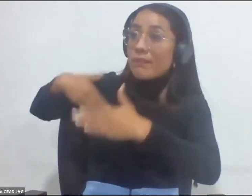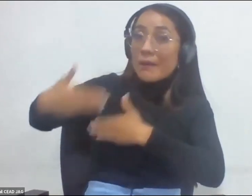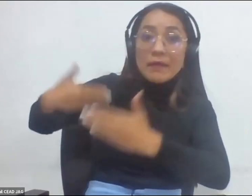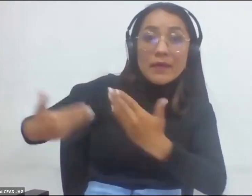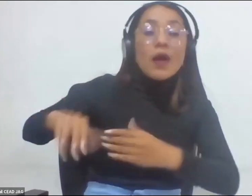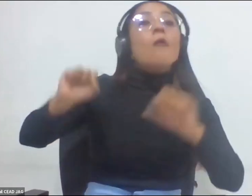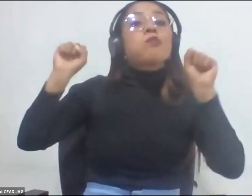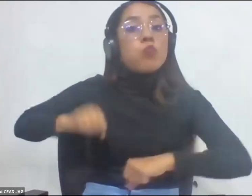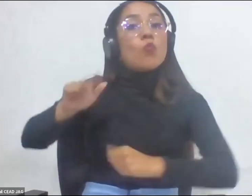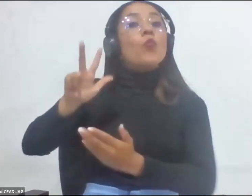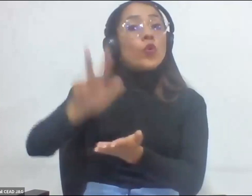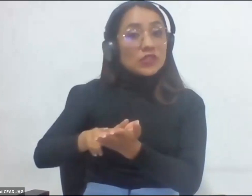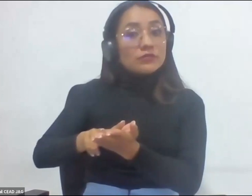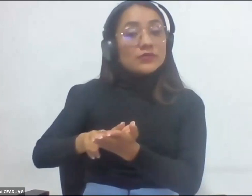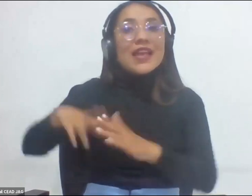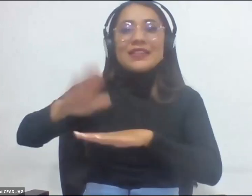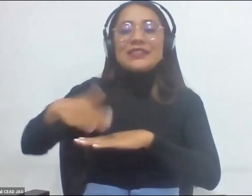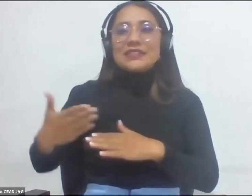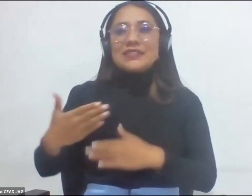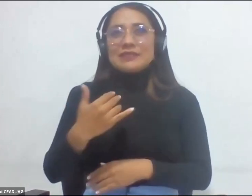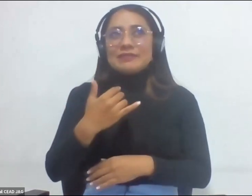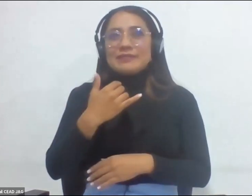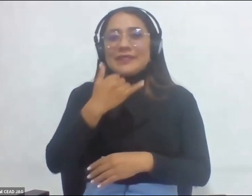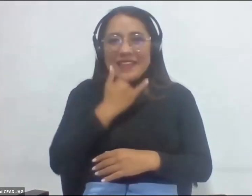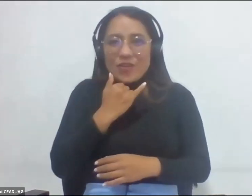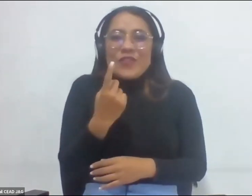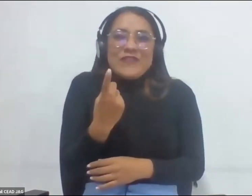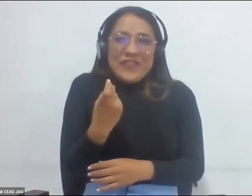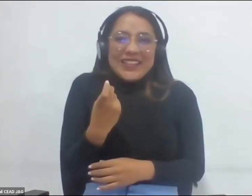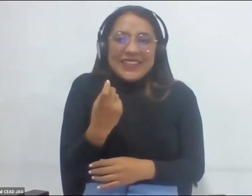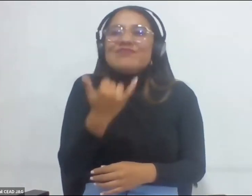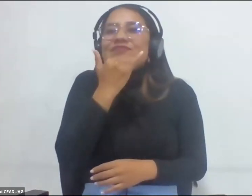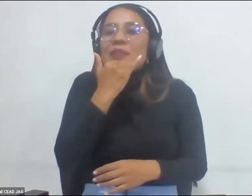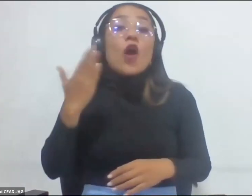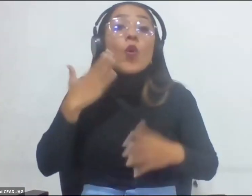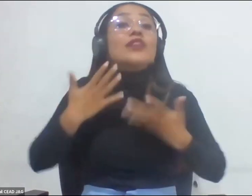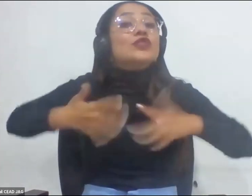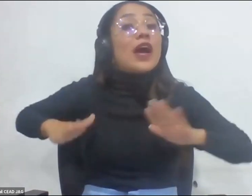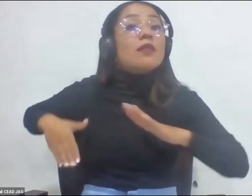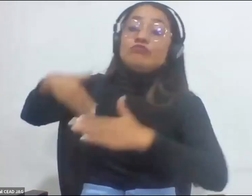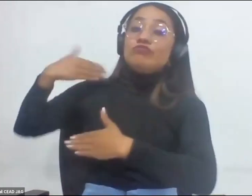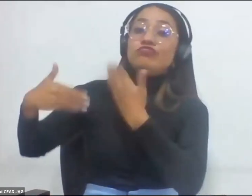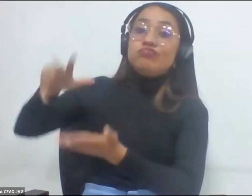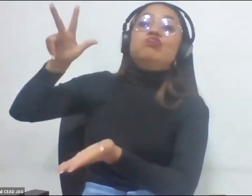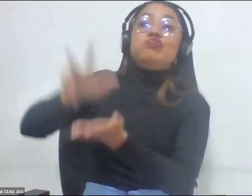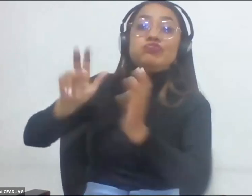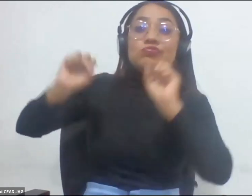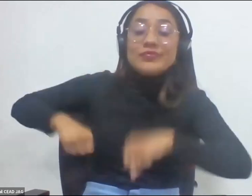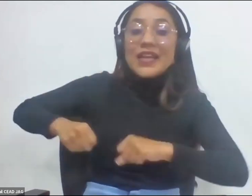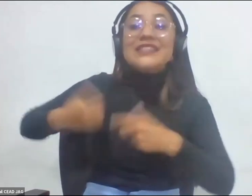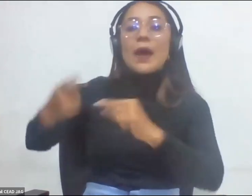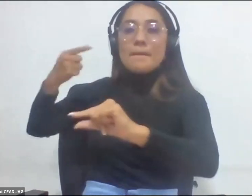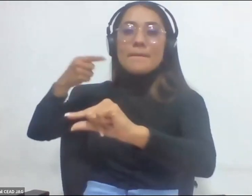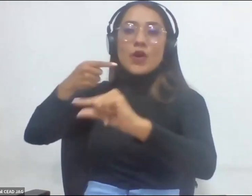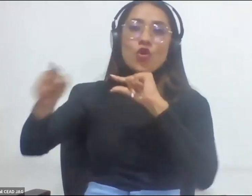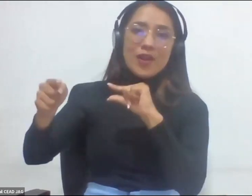validación y fallé al no indicar que una vez se genera el proceso de validación se le Envía un